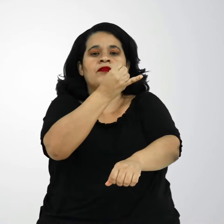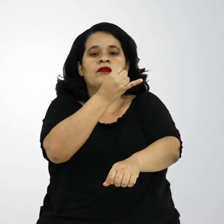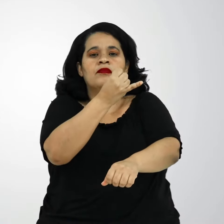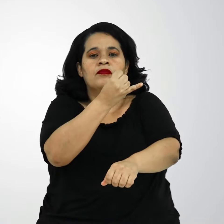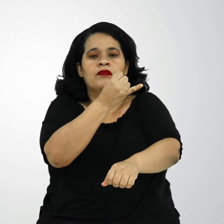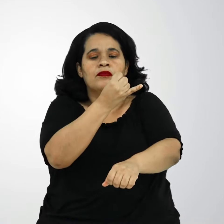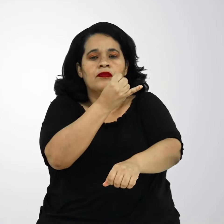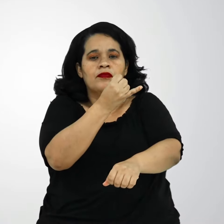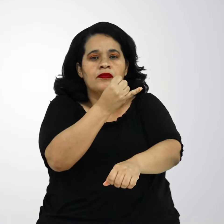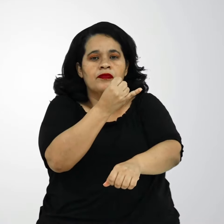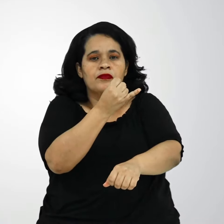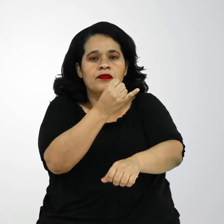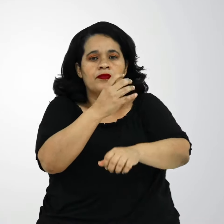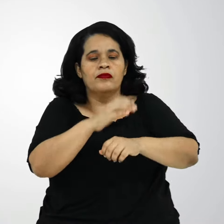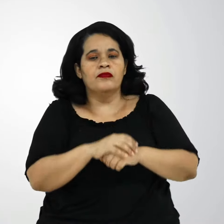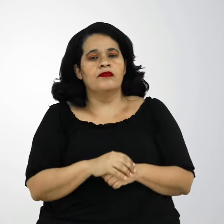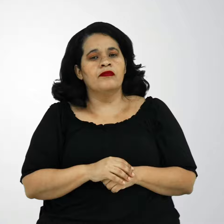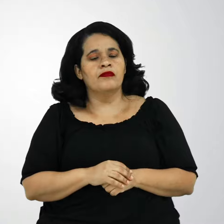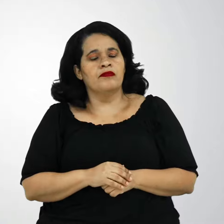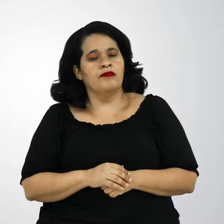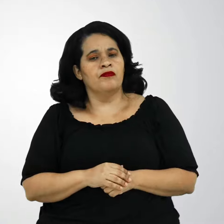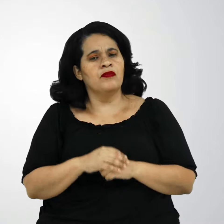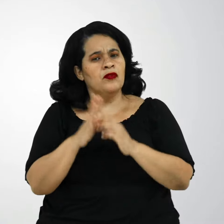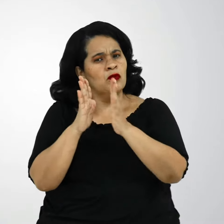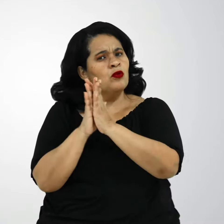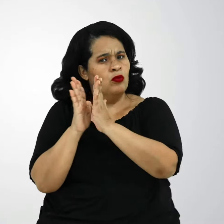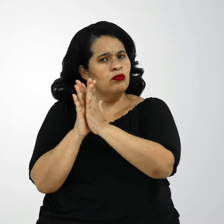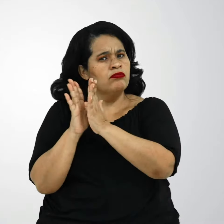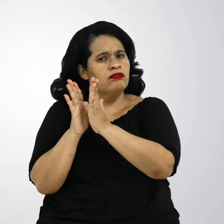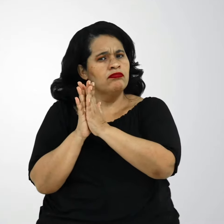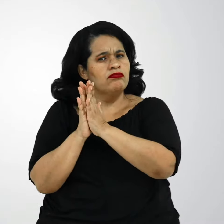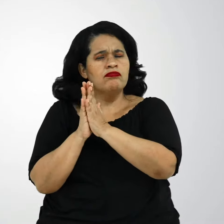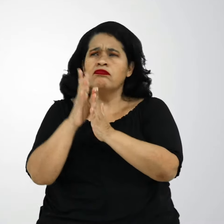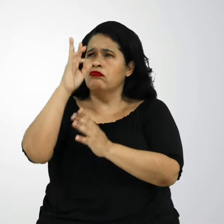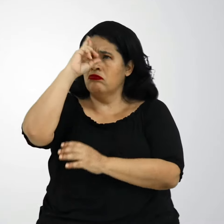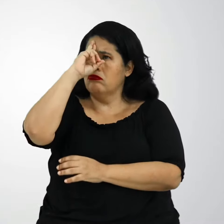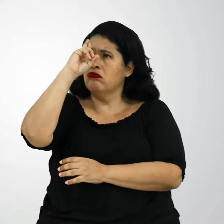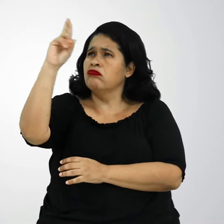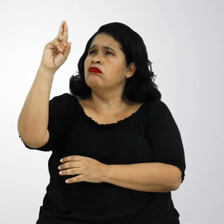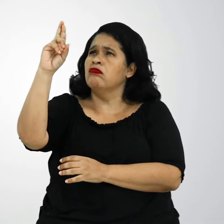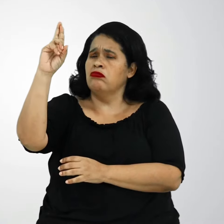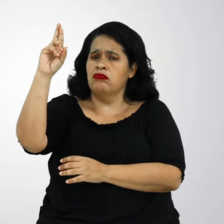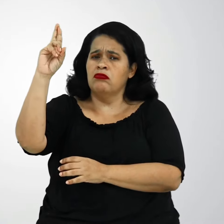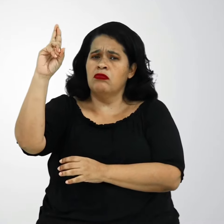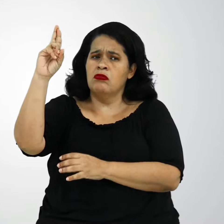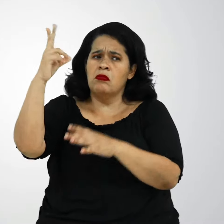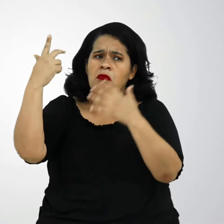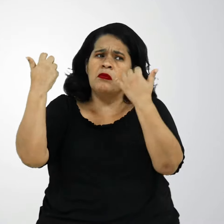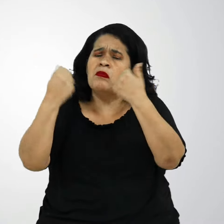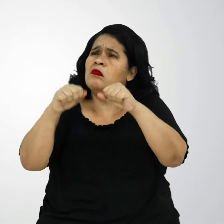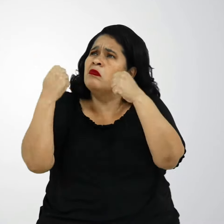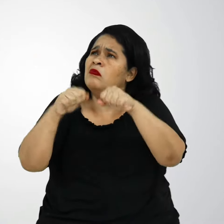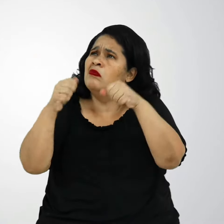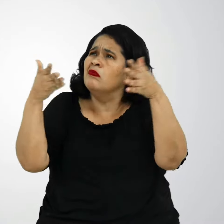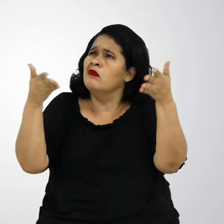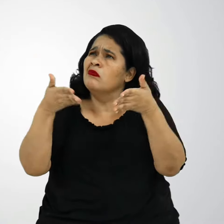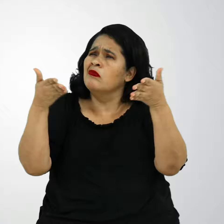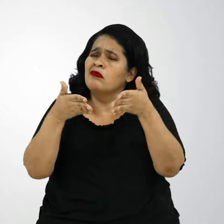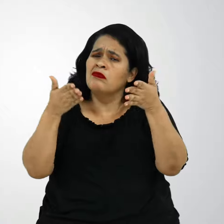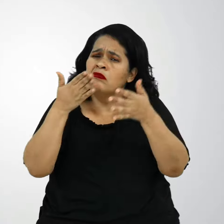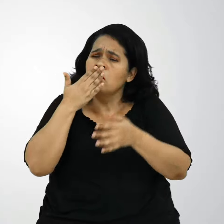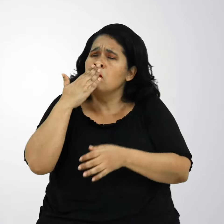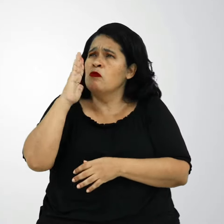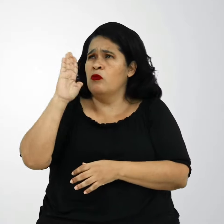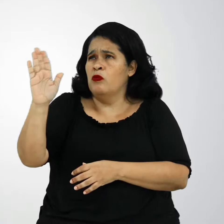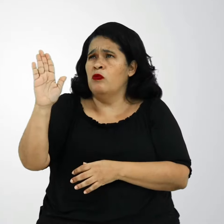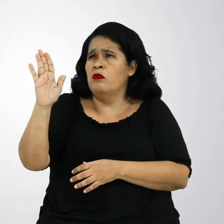que o povo voltasse. Então ele está orando por isso. Senhor, está na hora de cumprir essa promessa, nos perdoe,